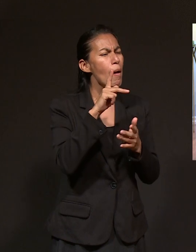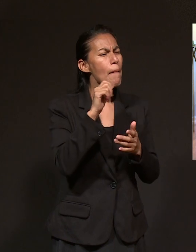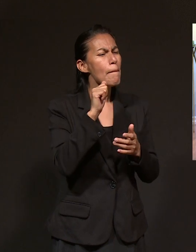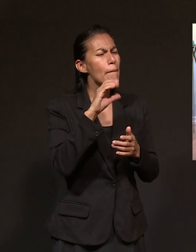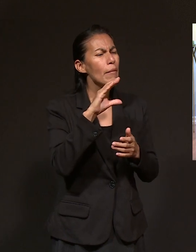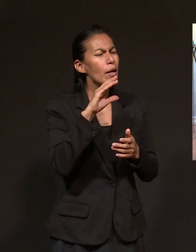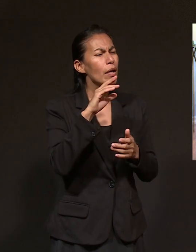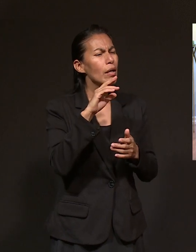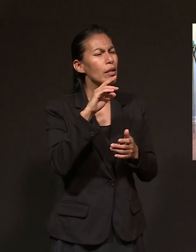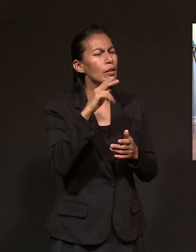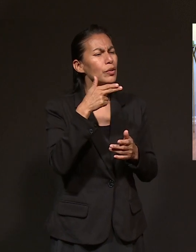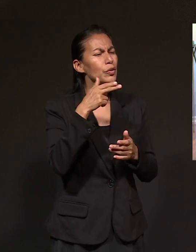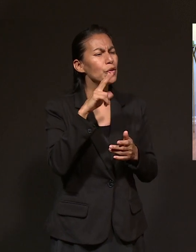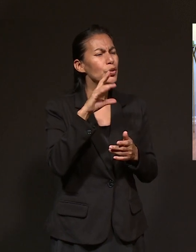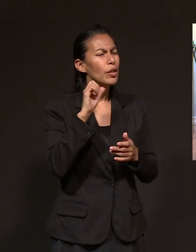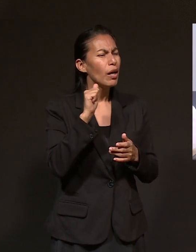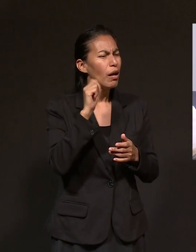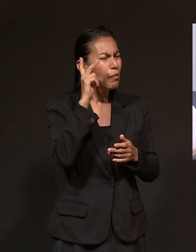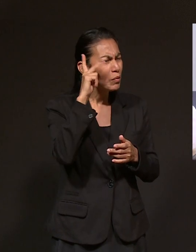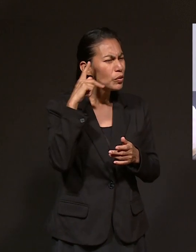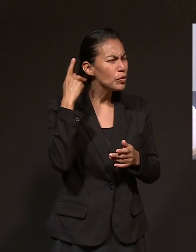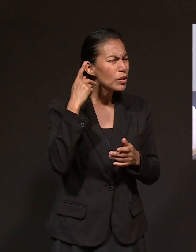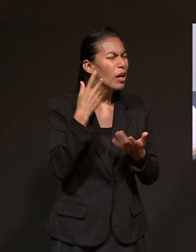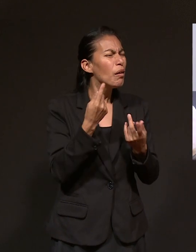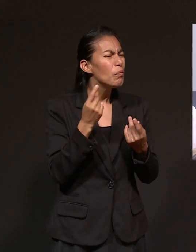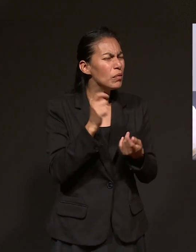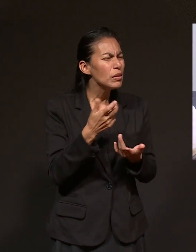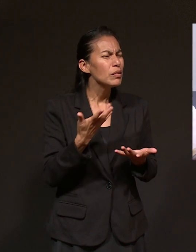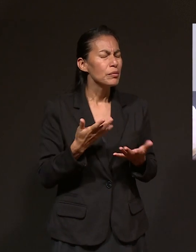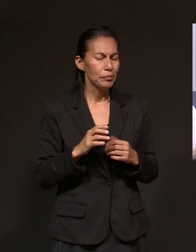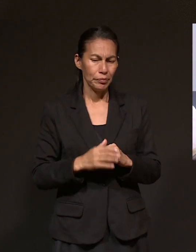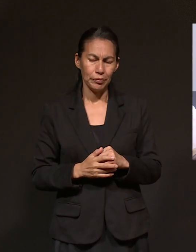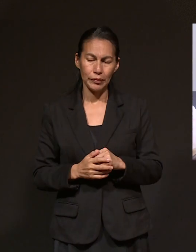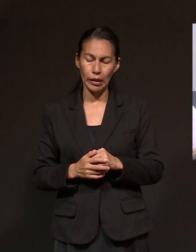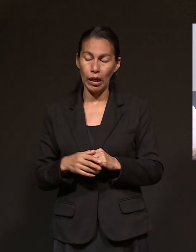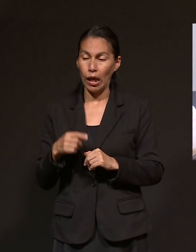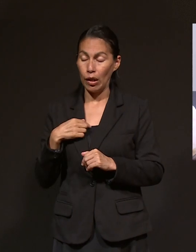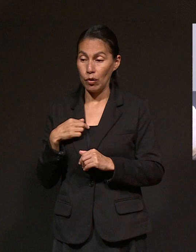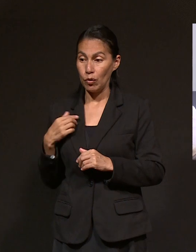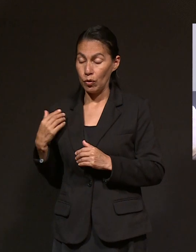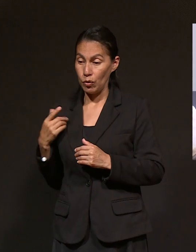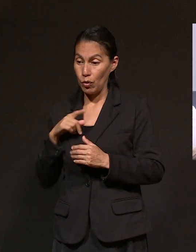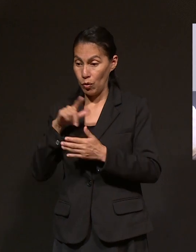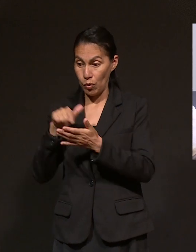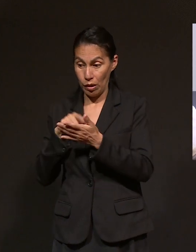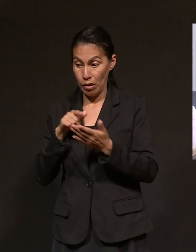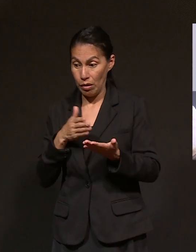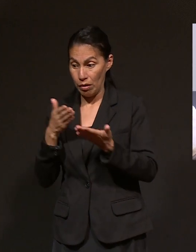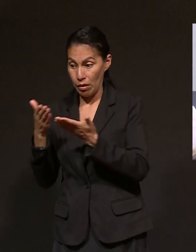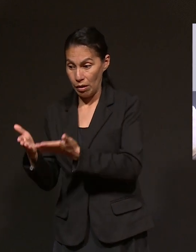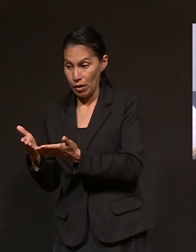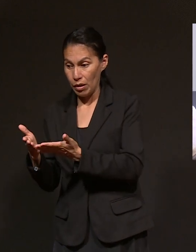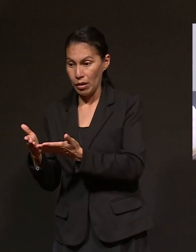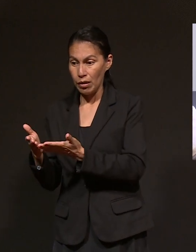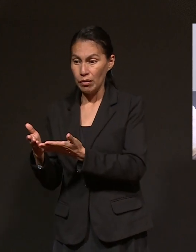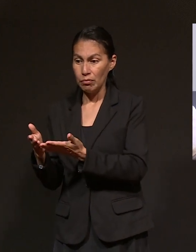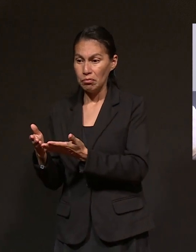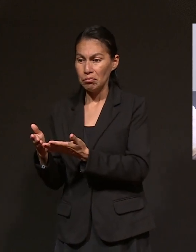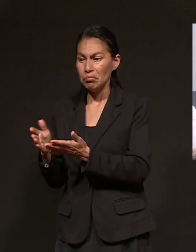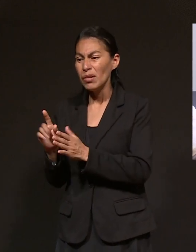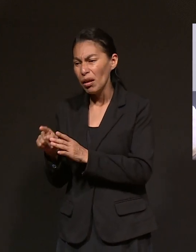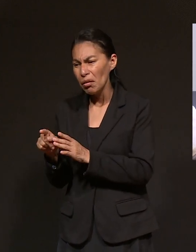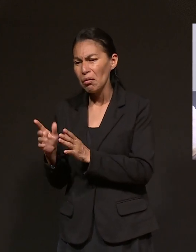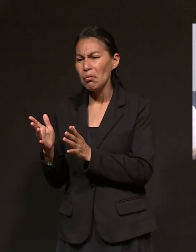Pachuca no muy convencido de quedarme ahí. Y en un principio se me dio la oportunidad de